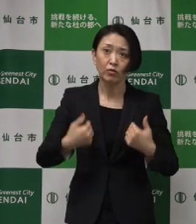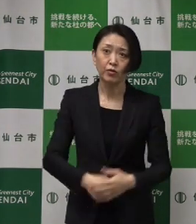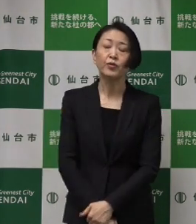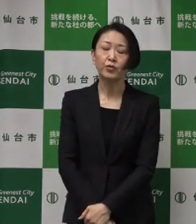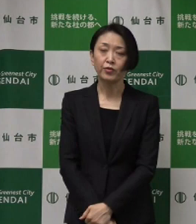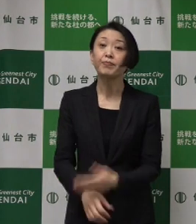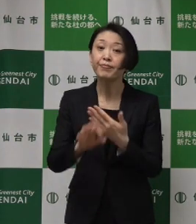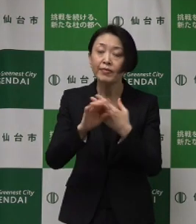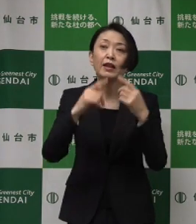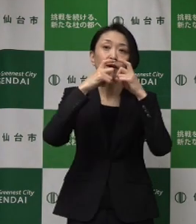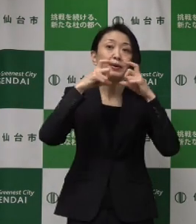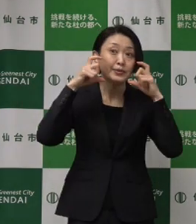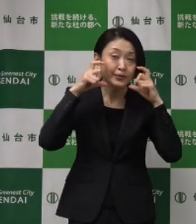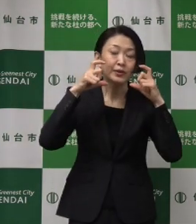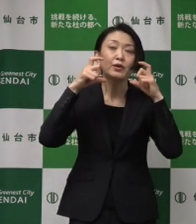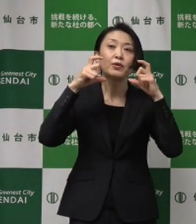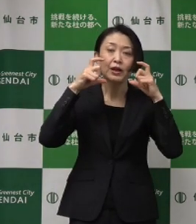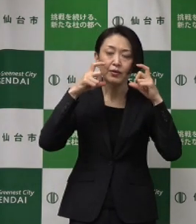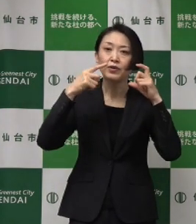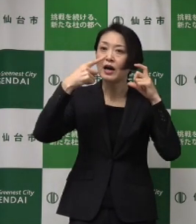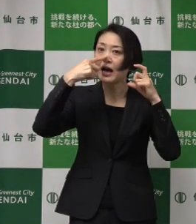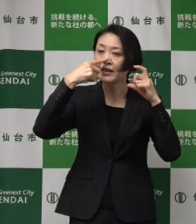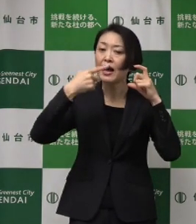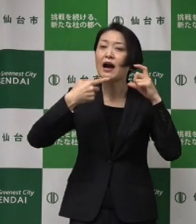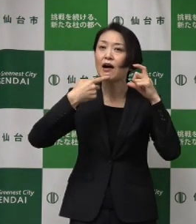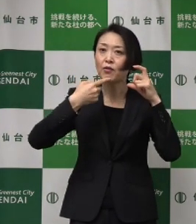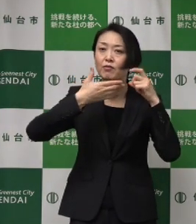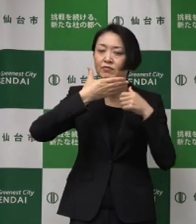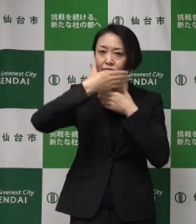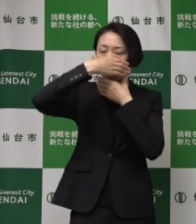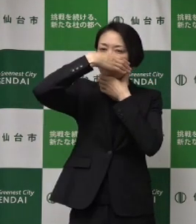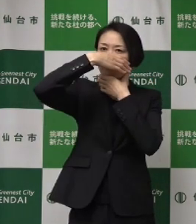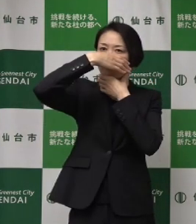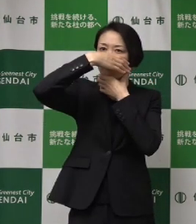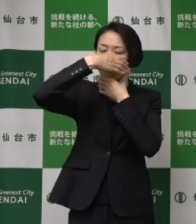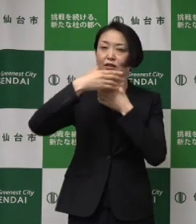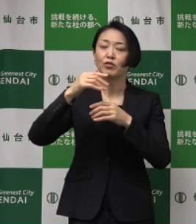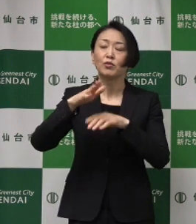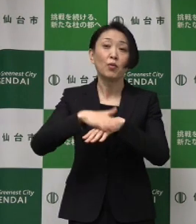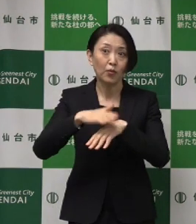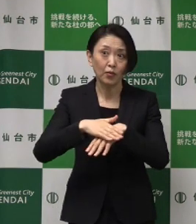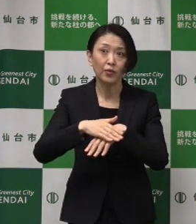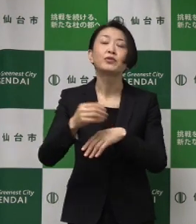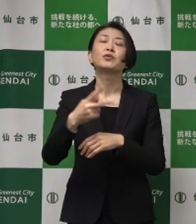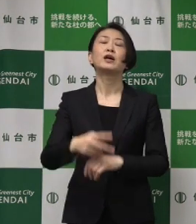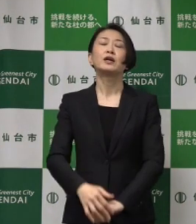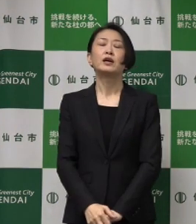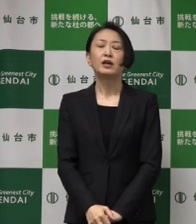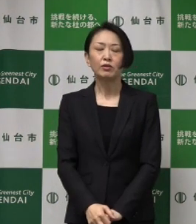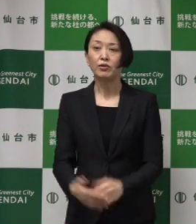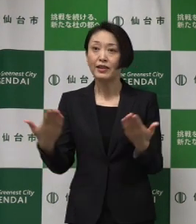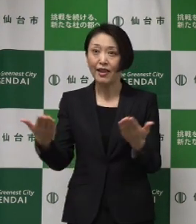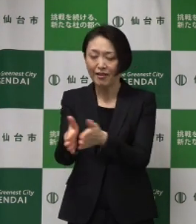のマスクの着用をですね、鼻顎を全部こう覆うということ、それから